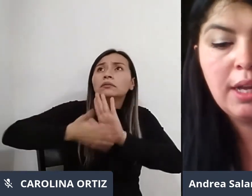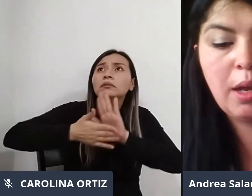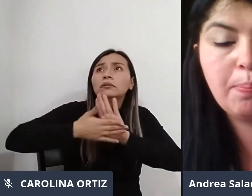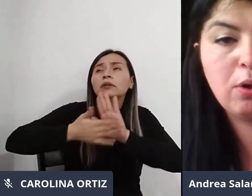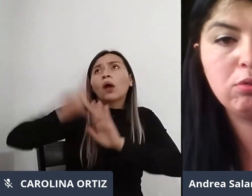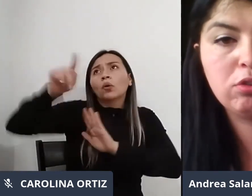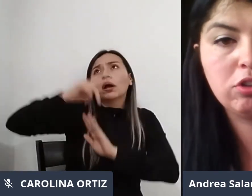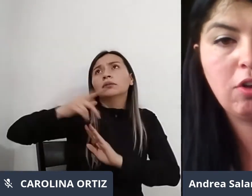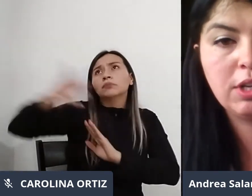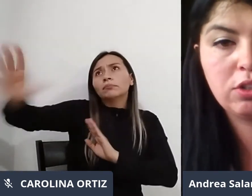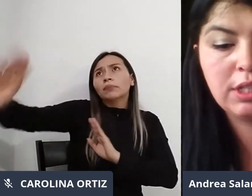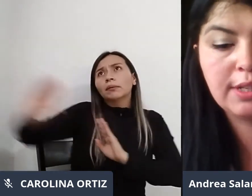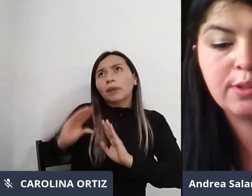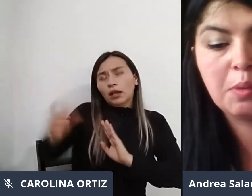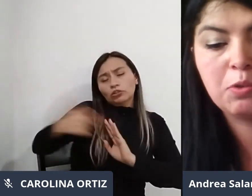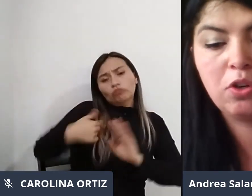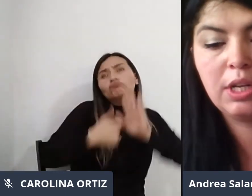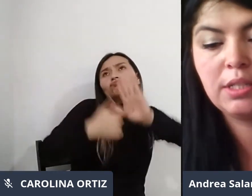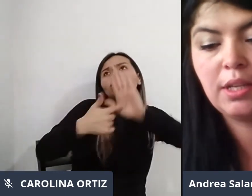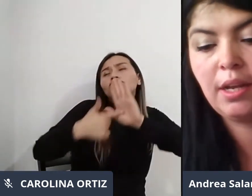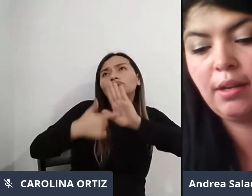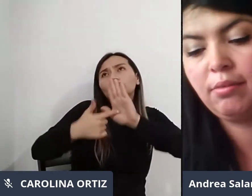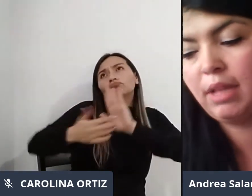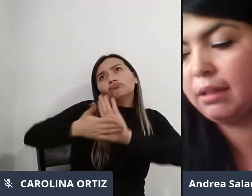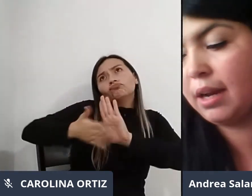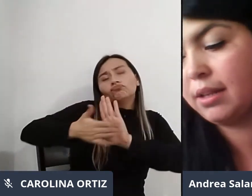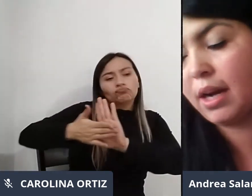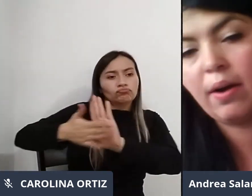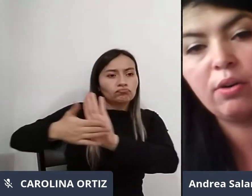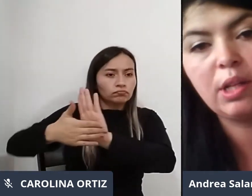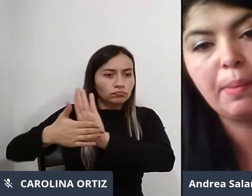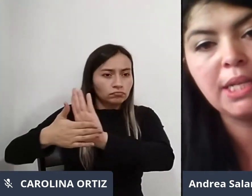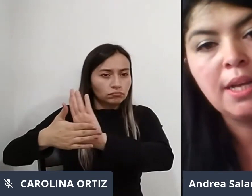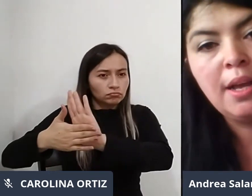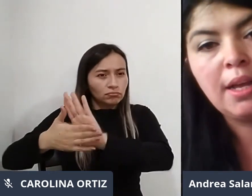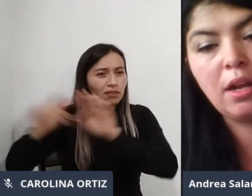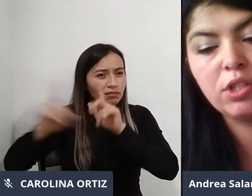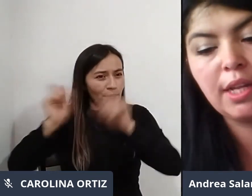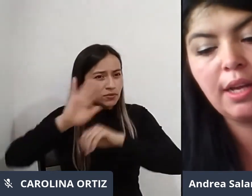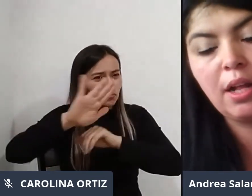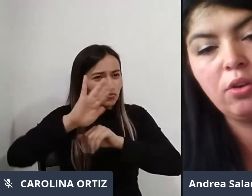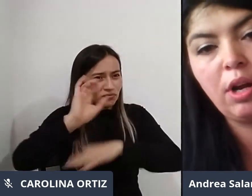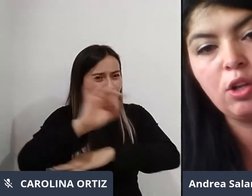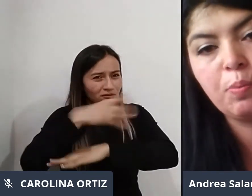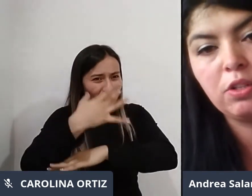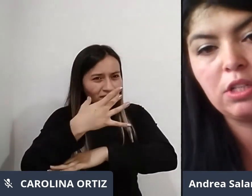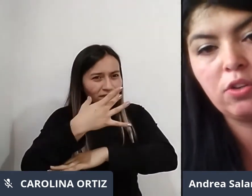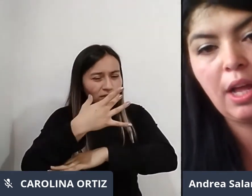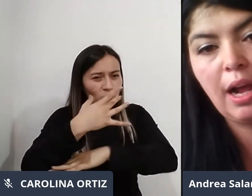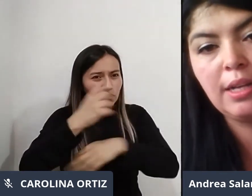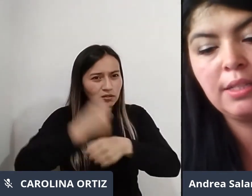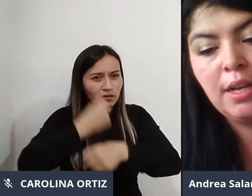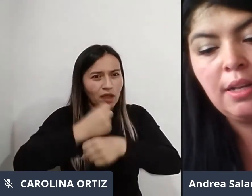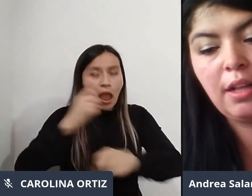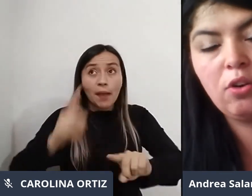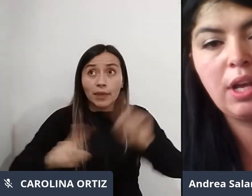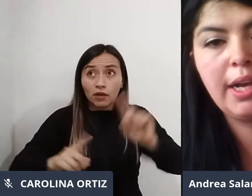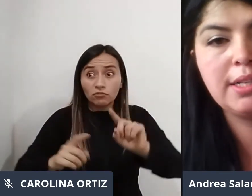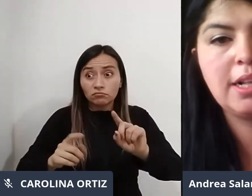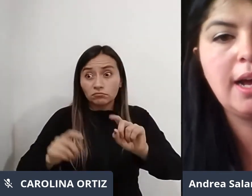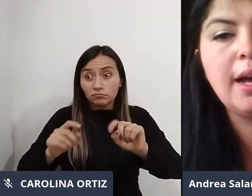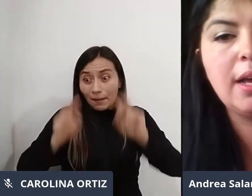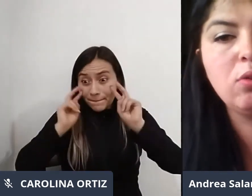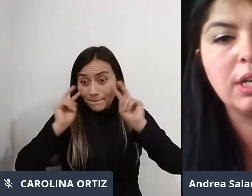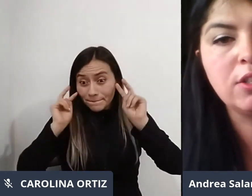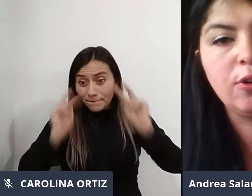pagando, producto todo esto de esas concepciones del teletrabajo y demás, que no están dejando ver los procesos reales de lo